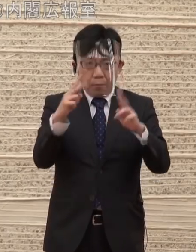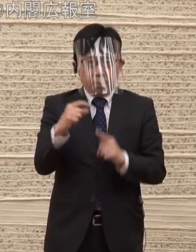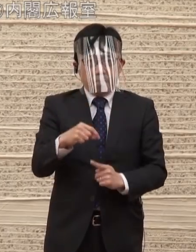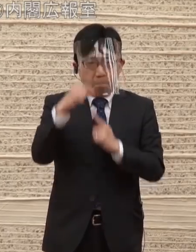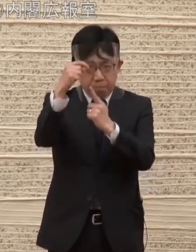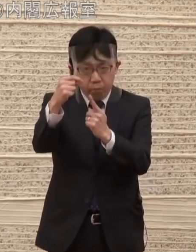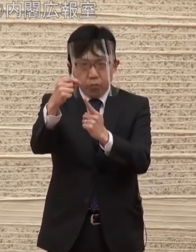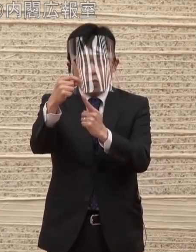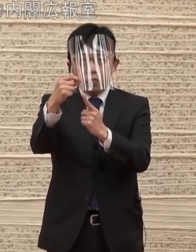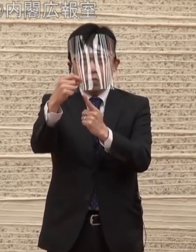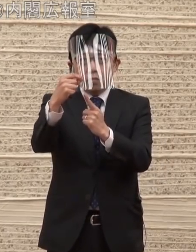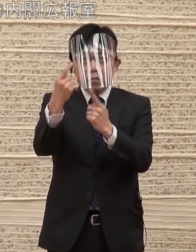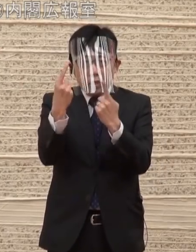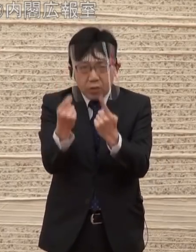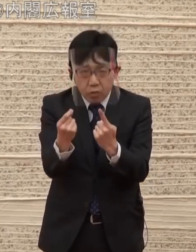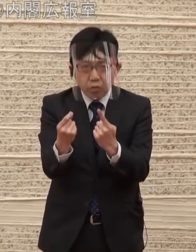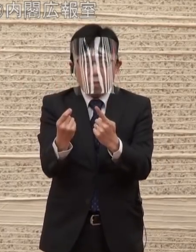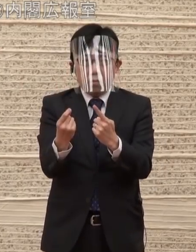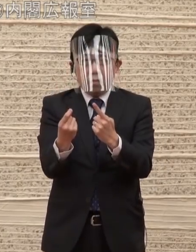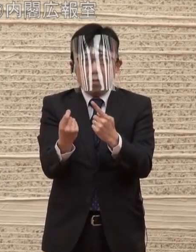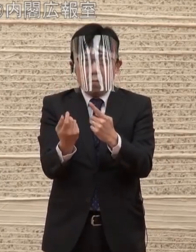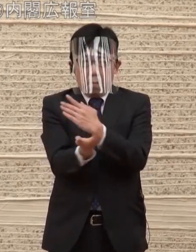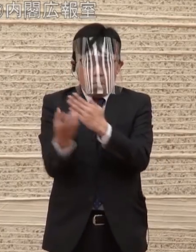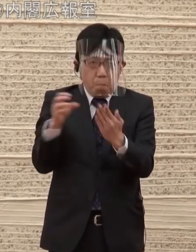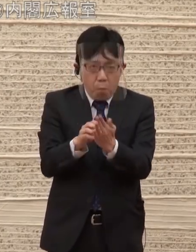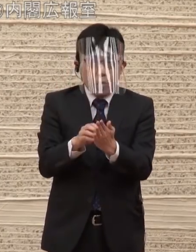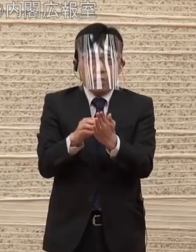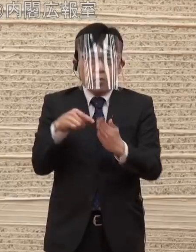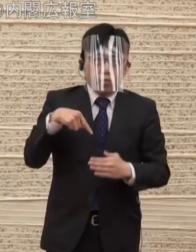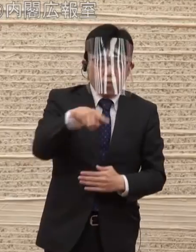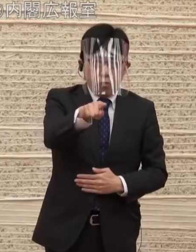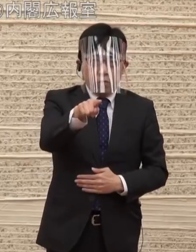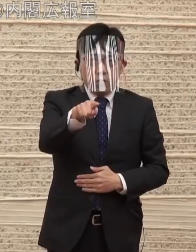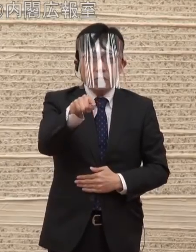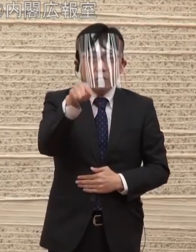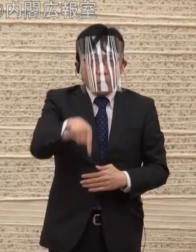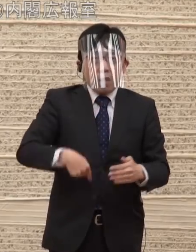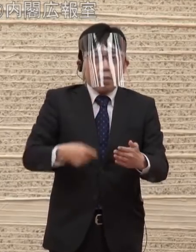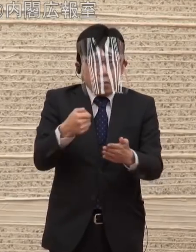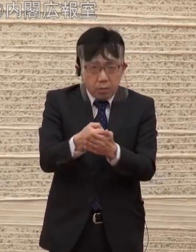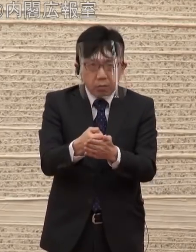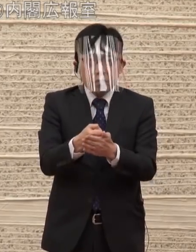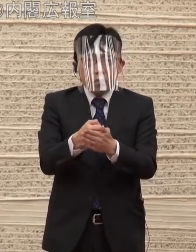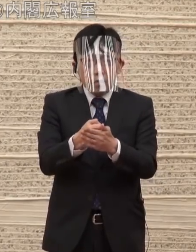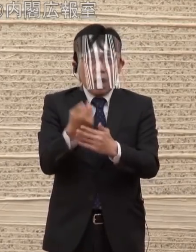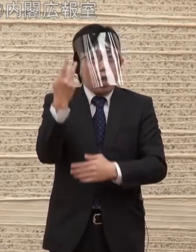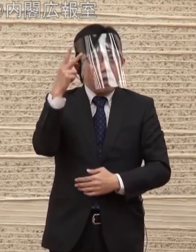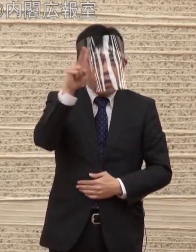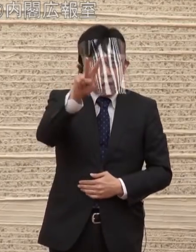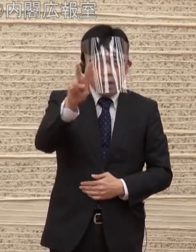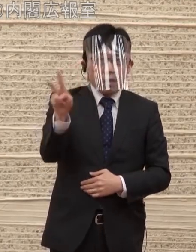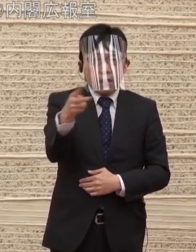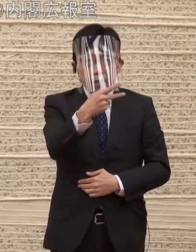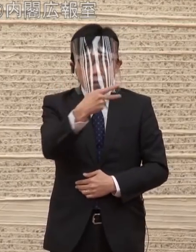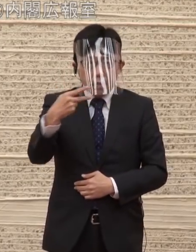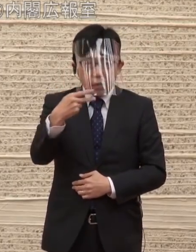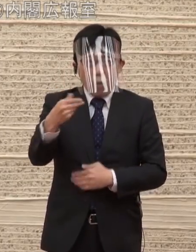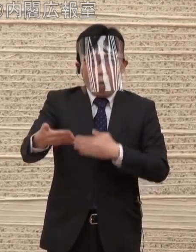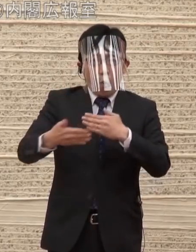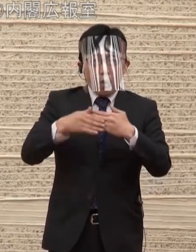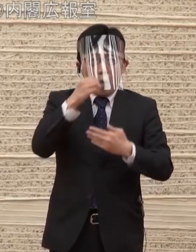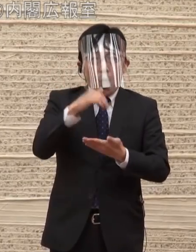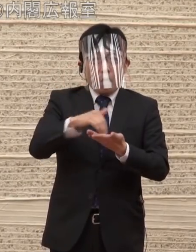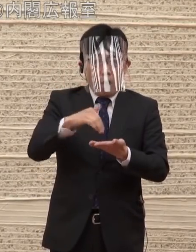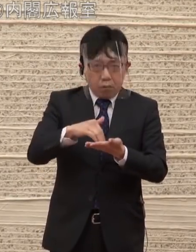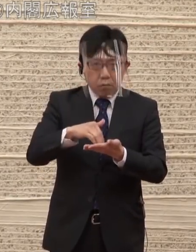守り抜いていくその決意のもとにあさって2次補正予算を決定いたし